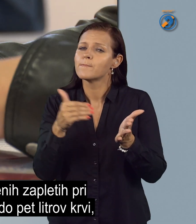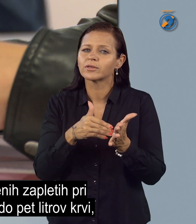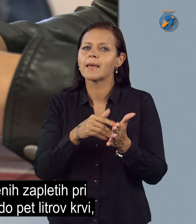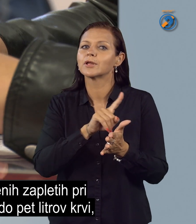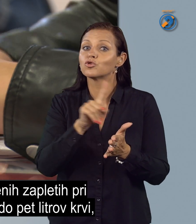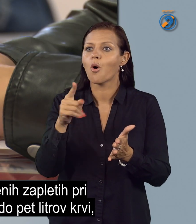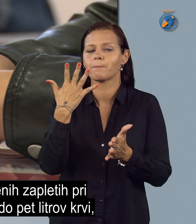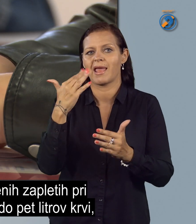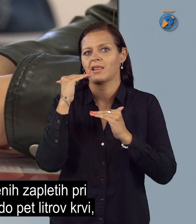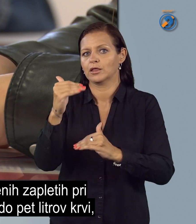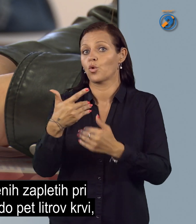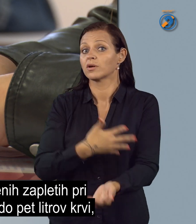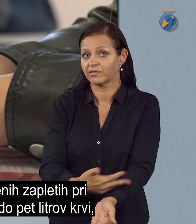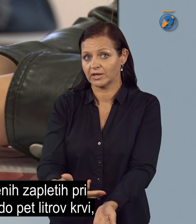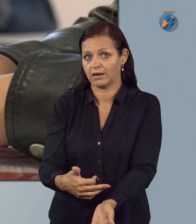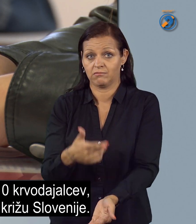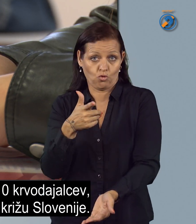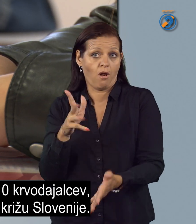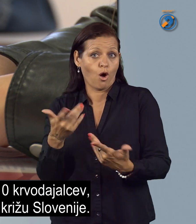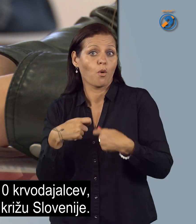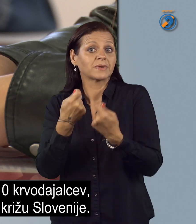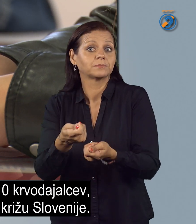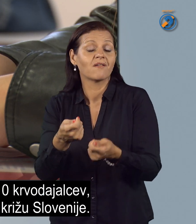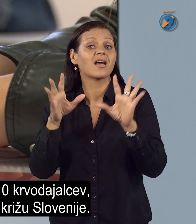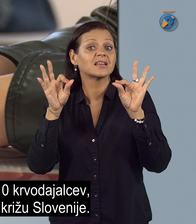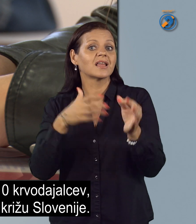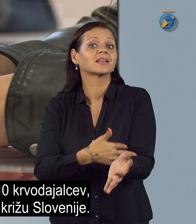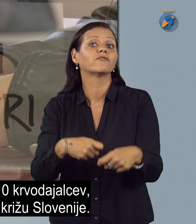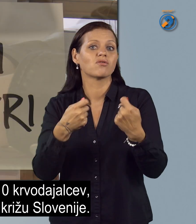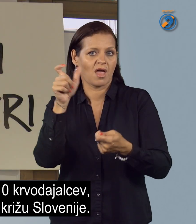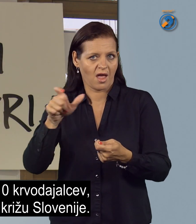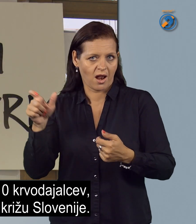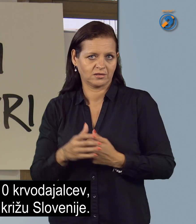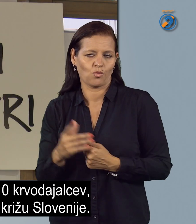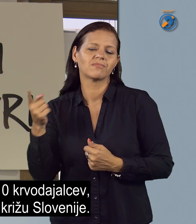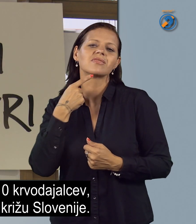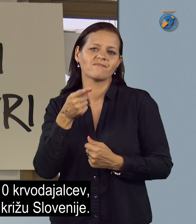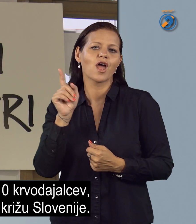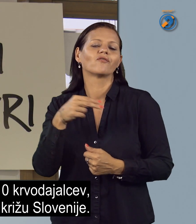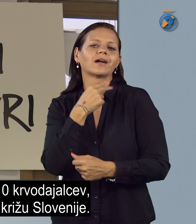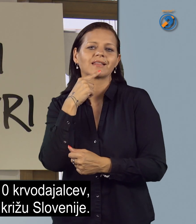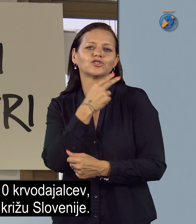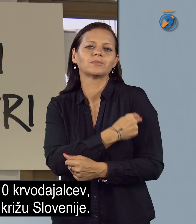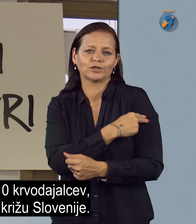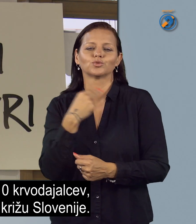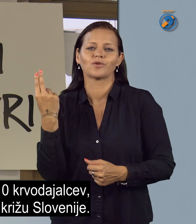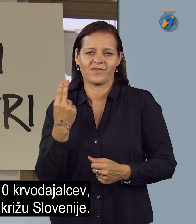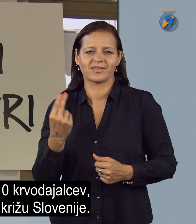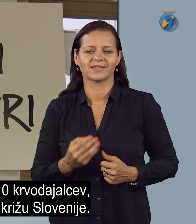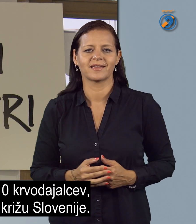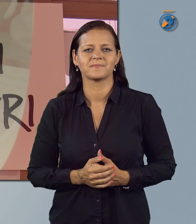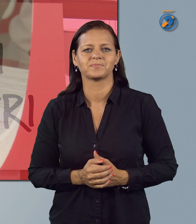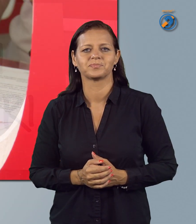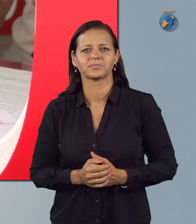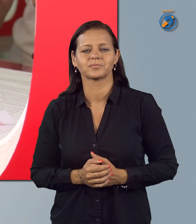potrebnih do 5 litrov krvi, kolikor jo prispeva 10 krvodajalcev, navajajo v Rdečem križu